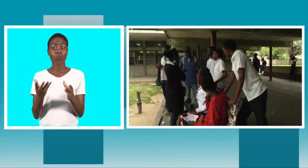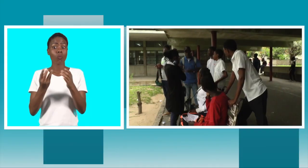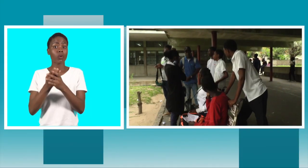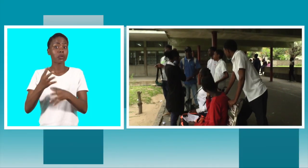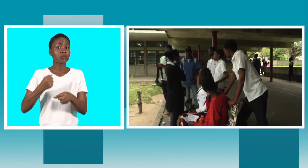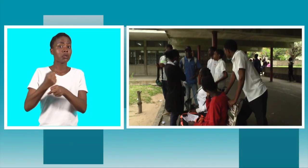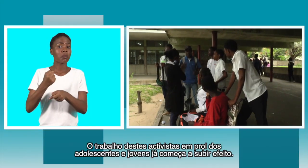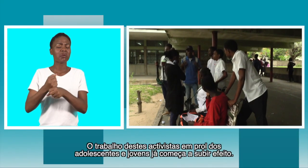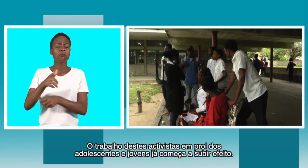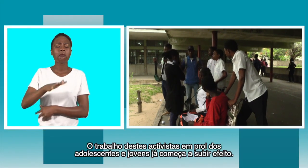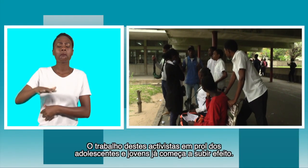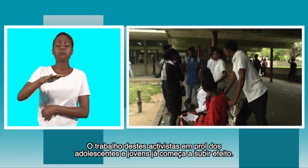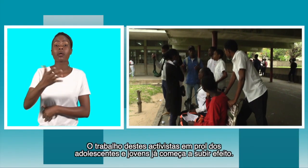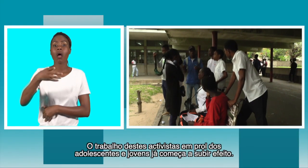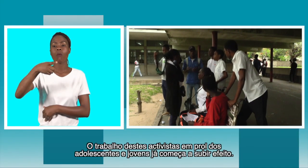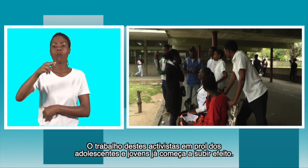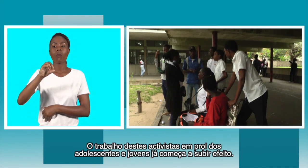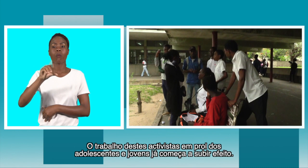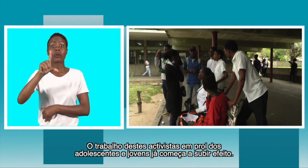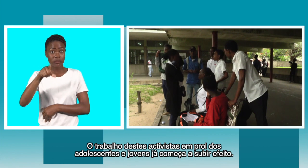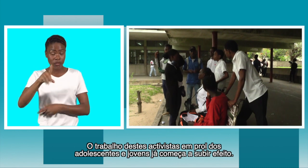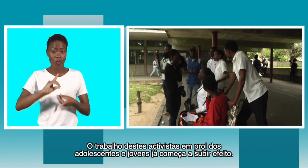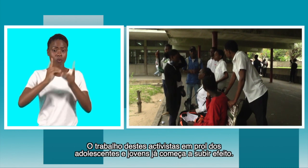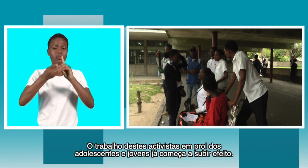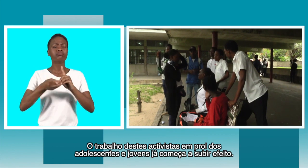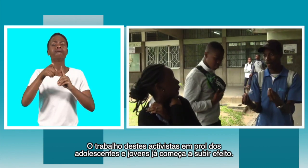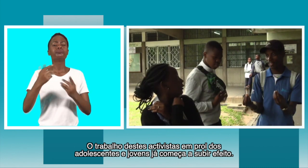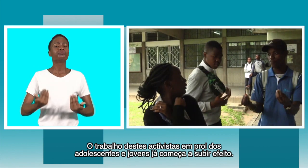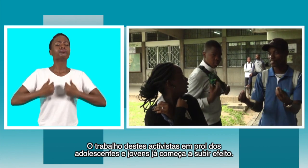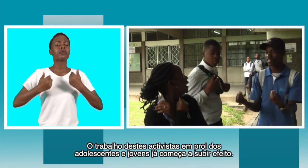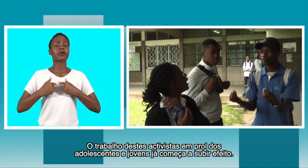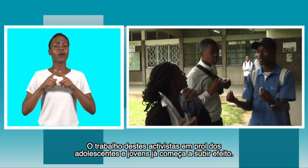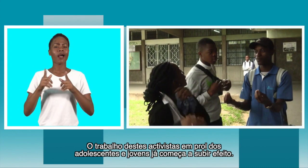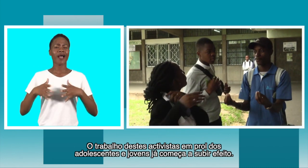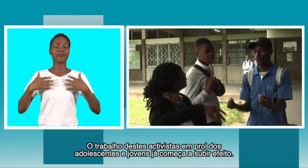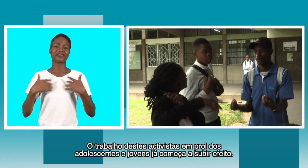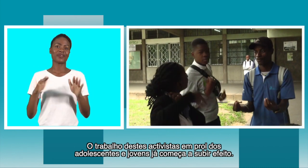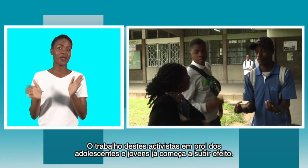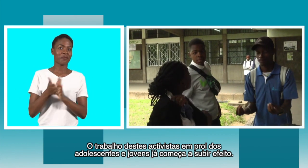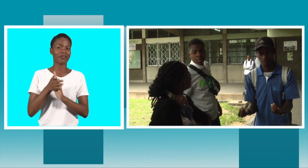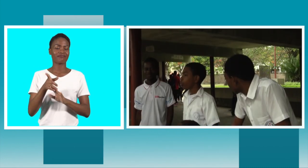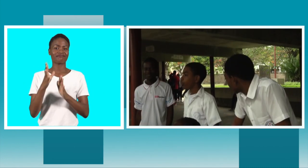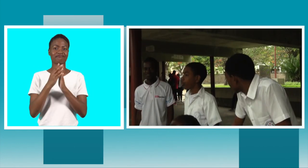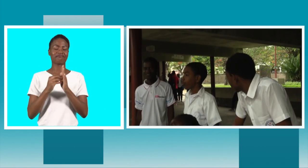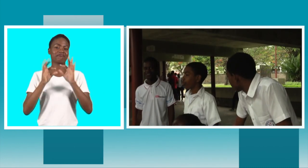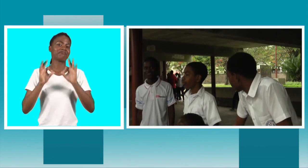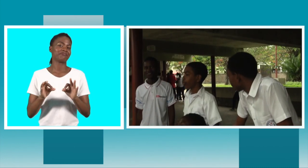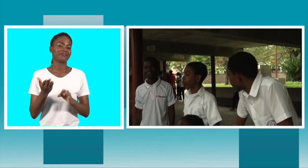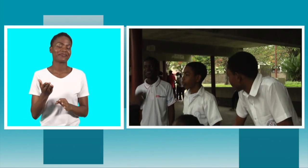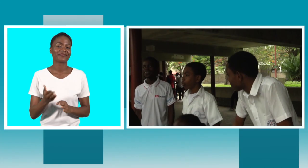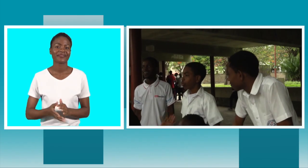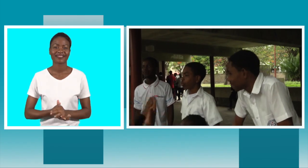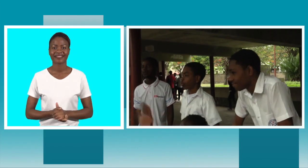O trabalho destes ativistas, em prol dos adolescentes e jovens, já começa a surtir efeito.